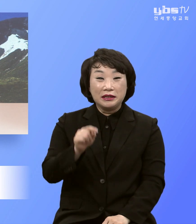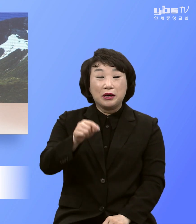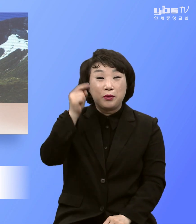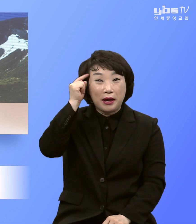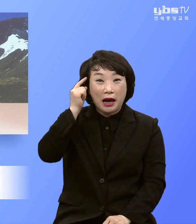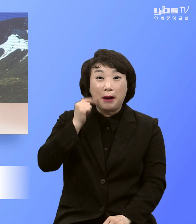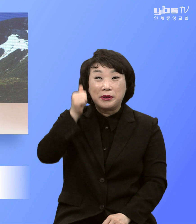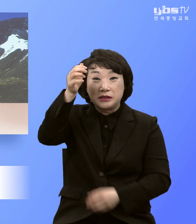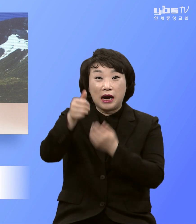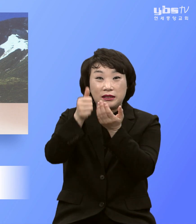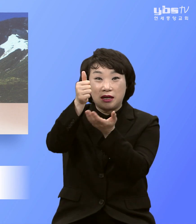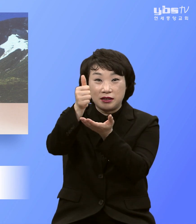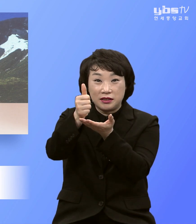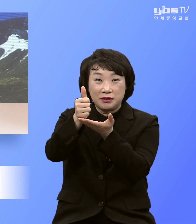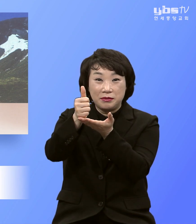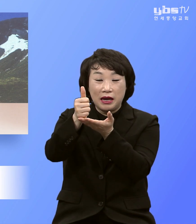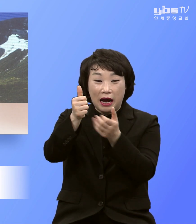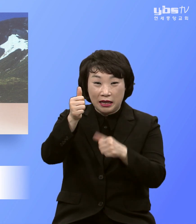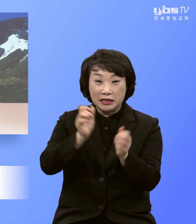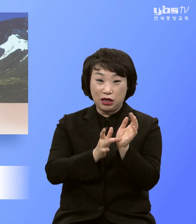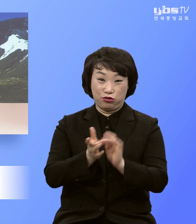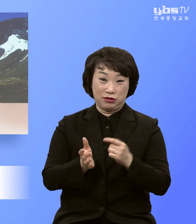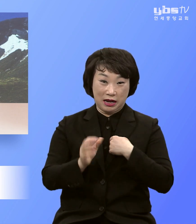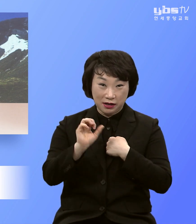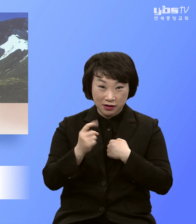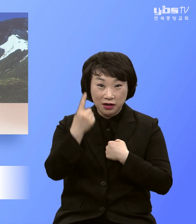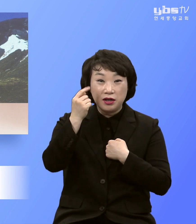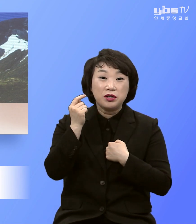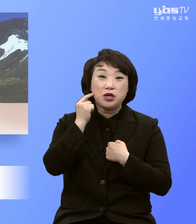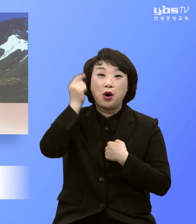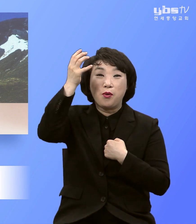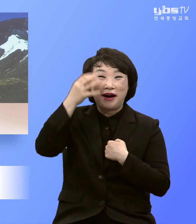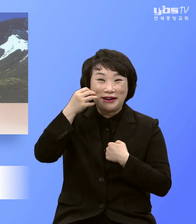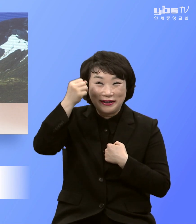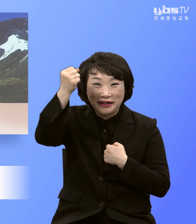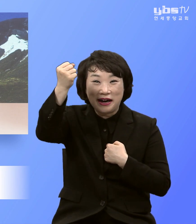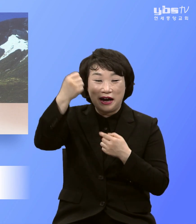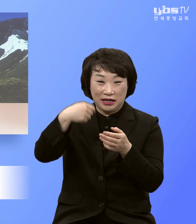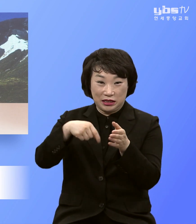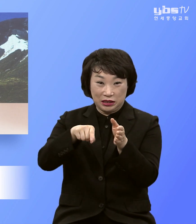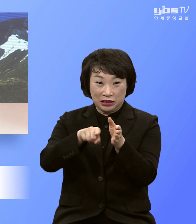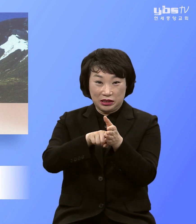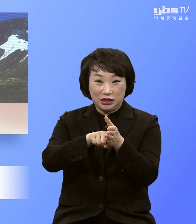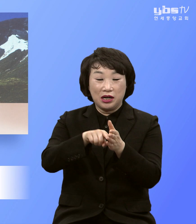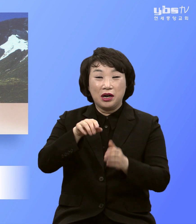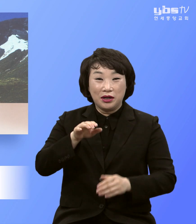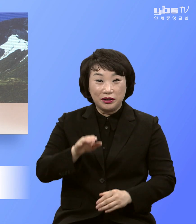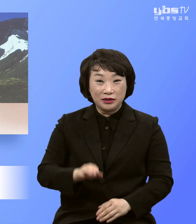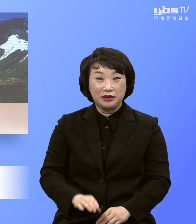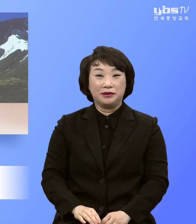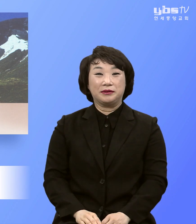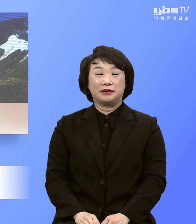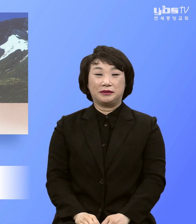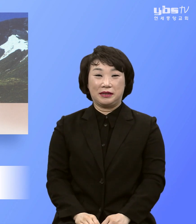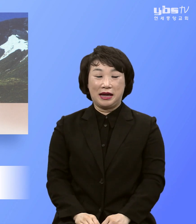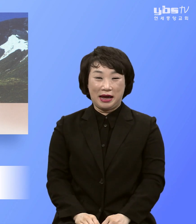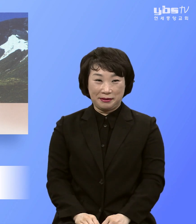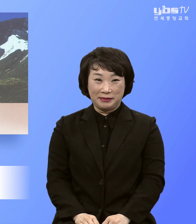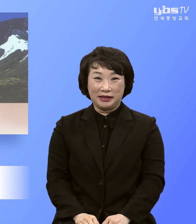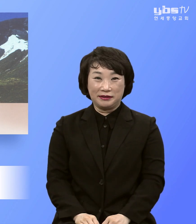이는 아버지로 하여금 아들을 인하여 영광을 얻으시게 하려